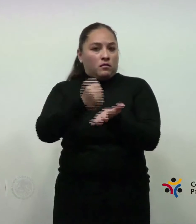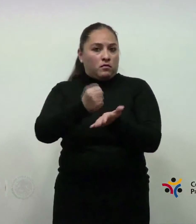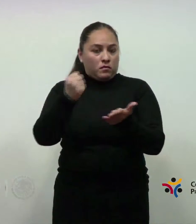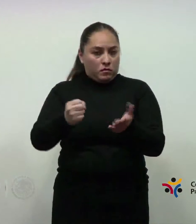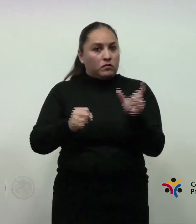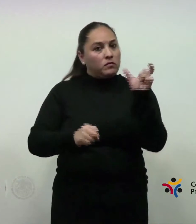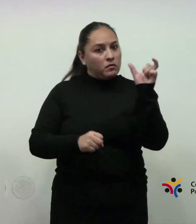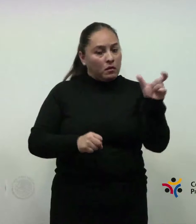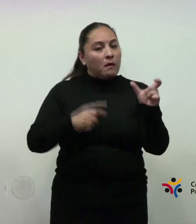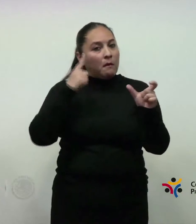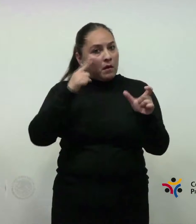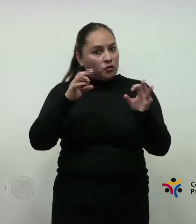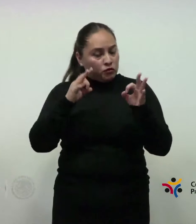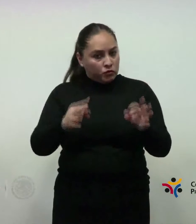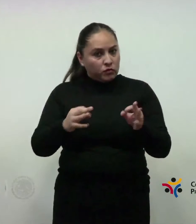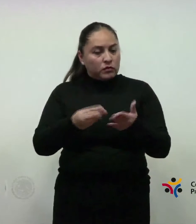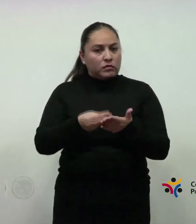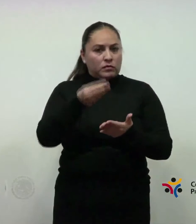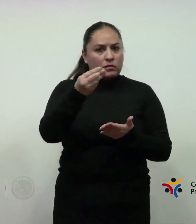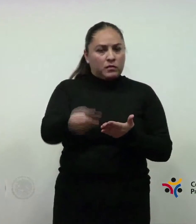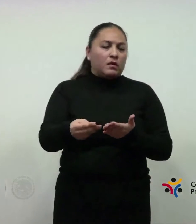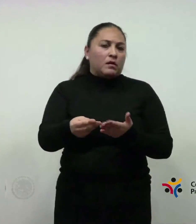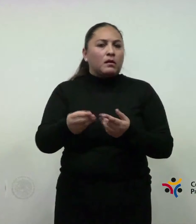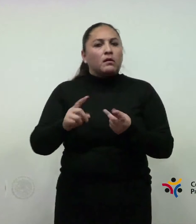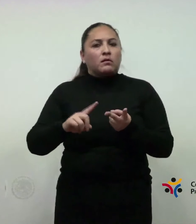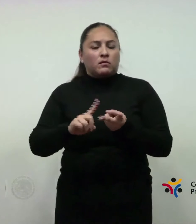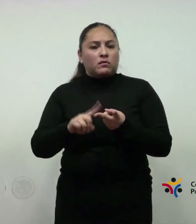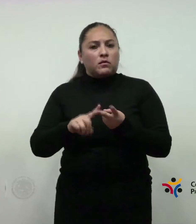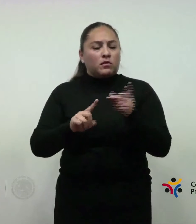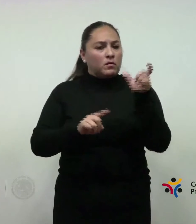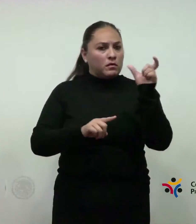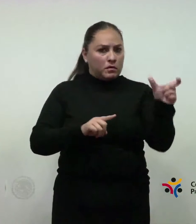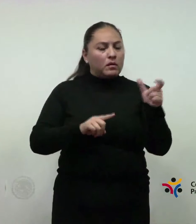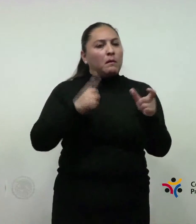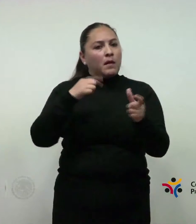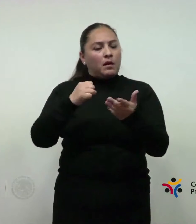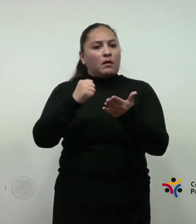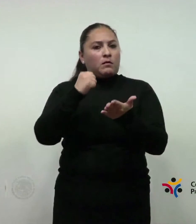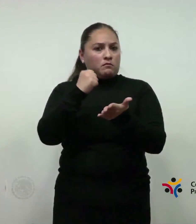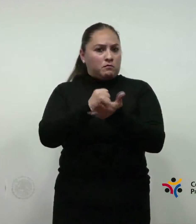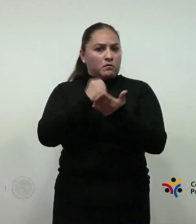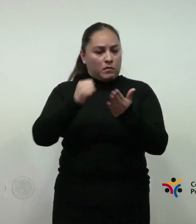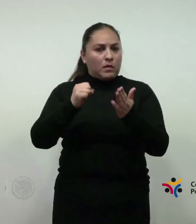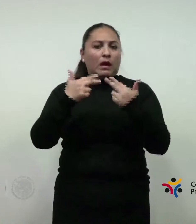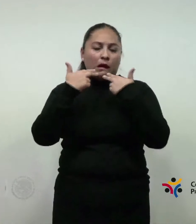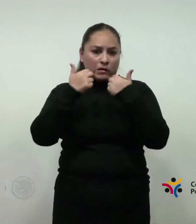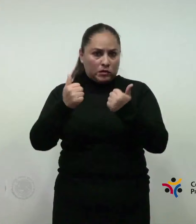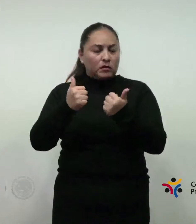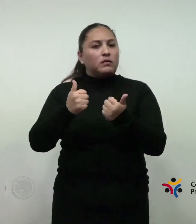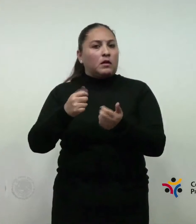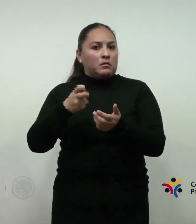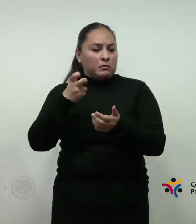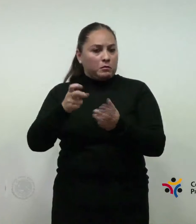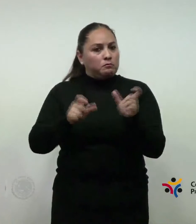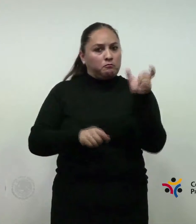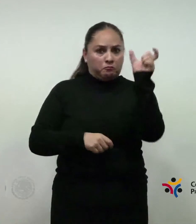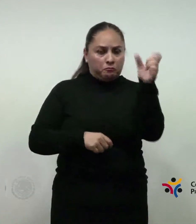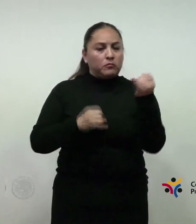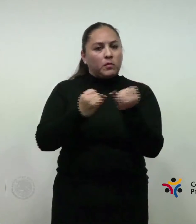documento constitutivo de la cédula de inscripción de la image al registro federal de contribuyentes comprobante de domicilio